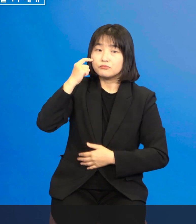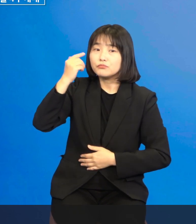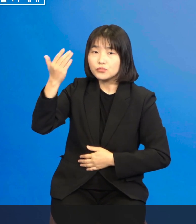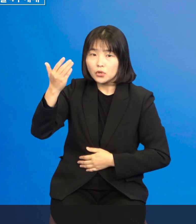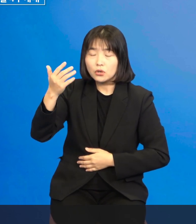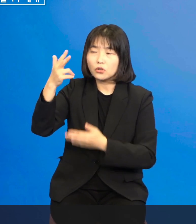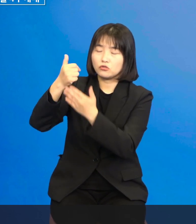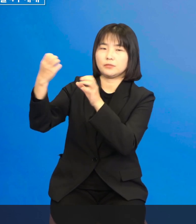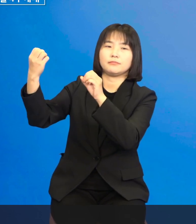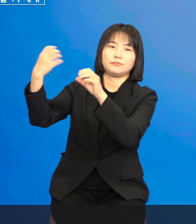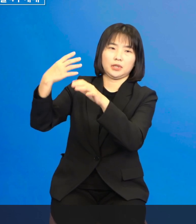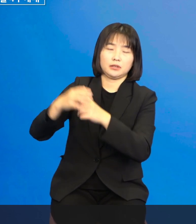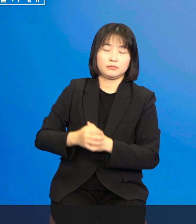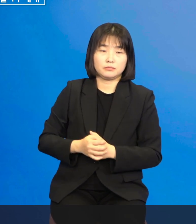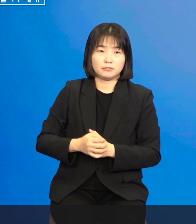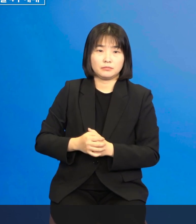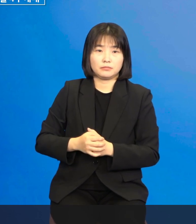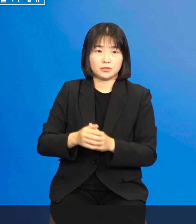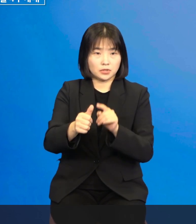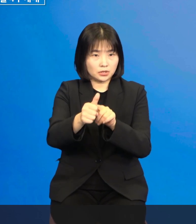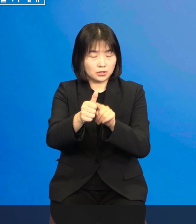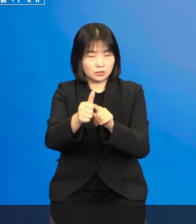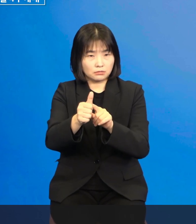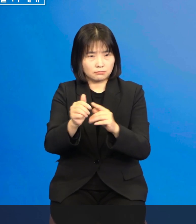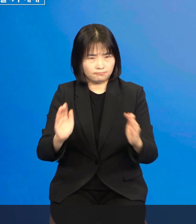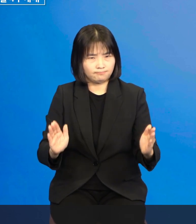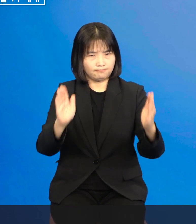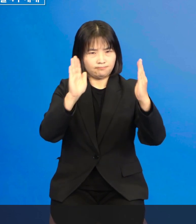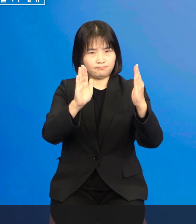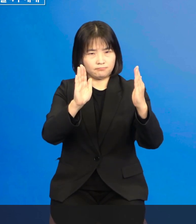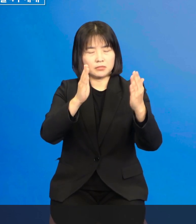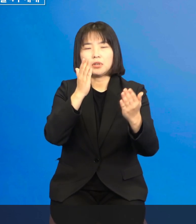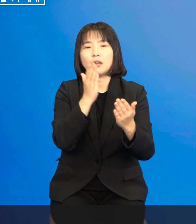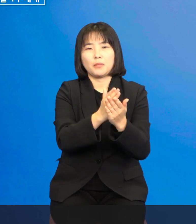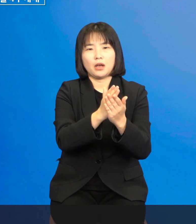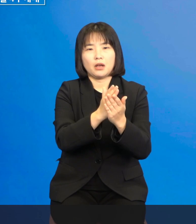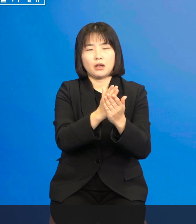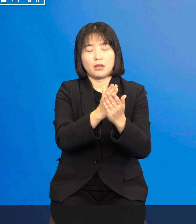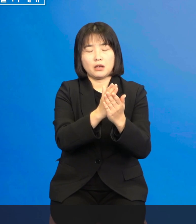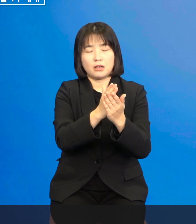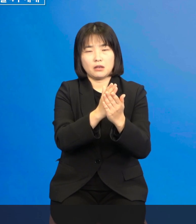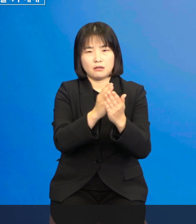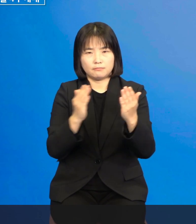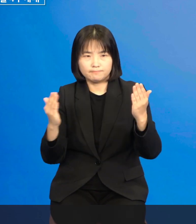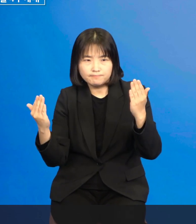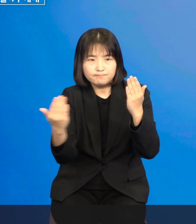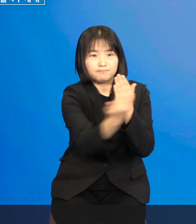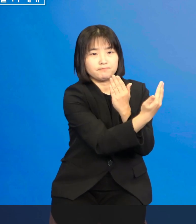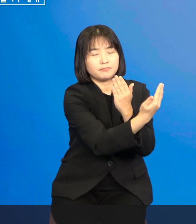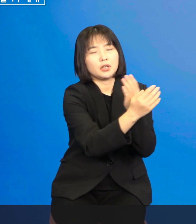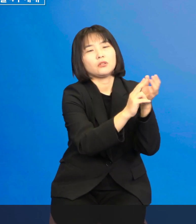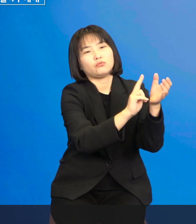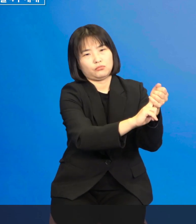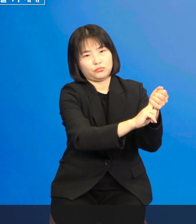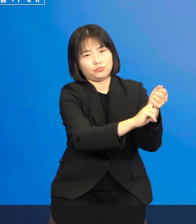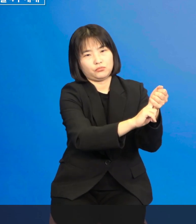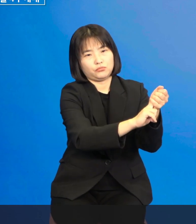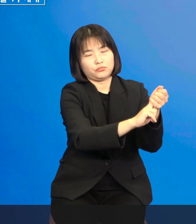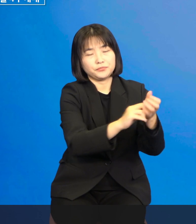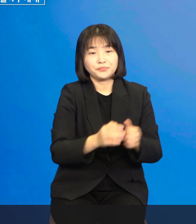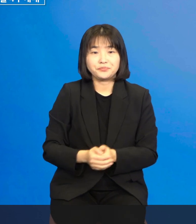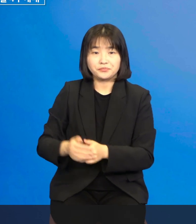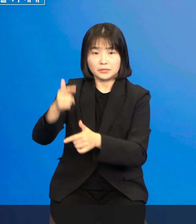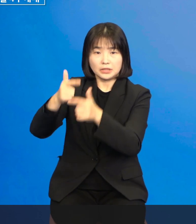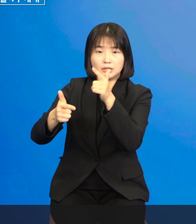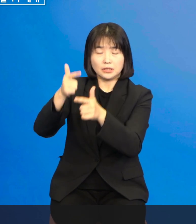또 아뢰니 주님께서 대답하셨다. 너는 정면으로 그들 쪽으로 올라가지 말고 그들의 뒤로 돌아가서